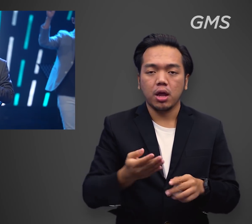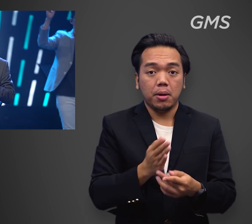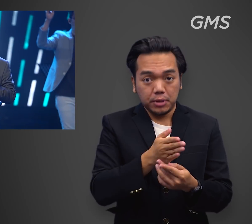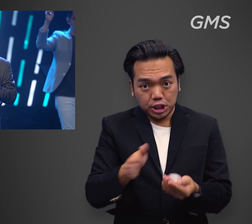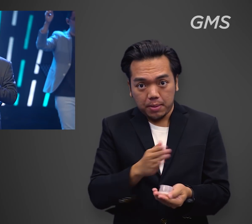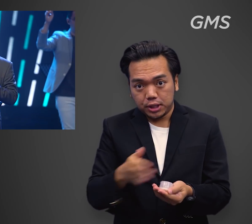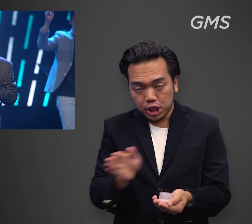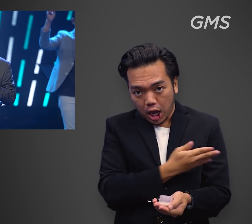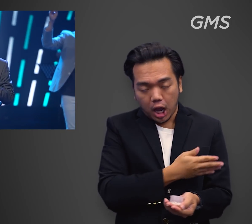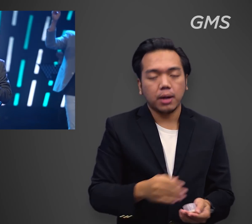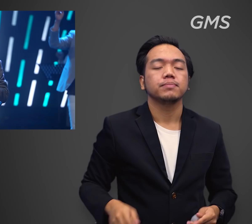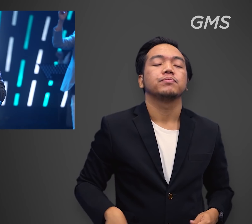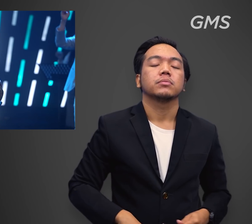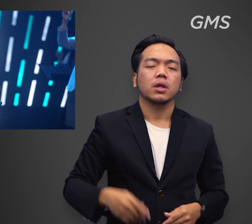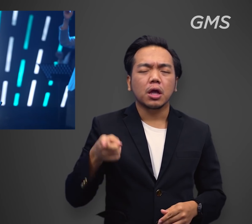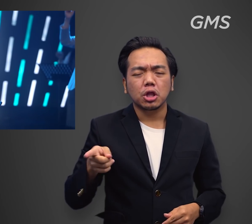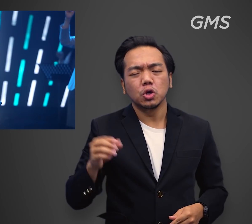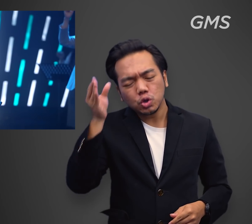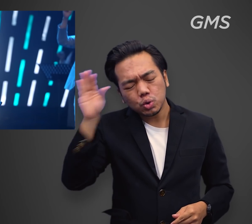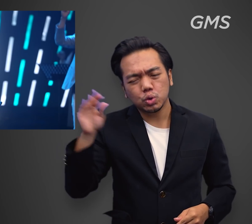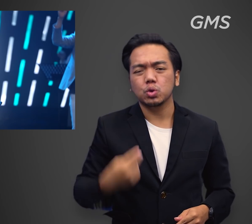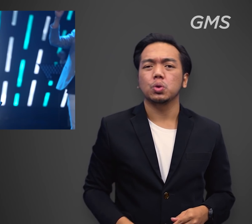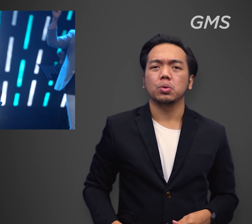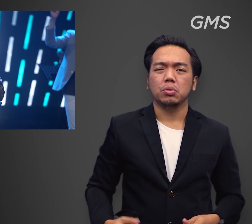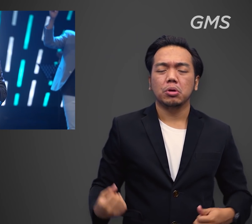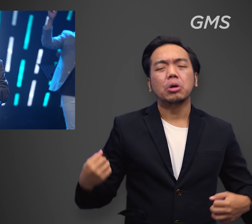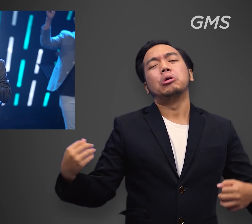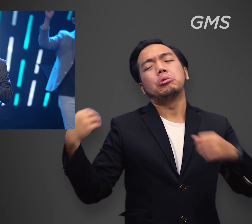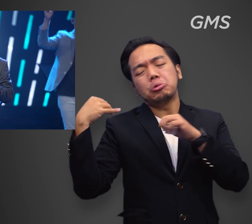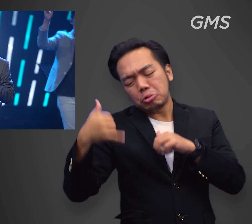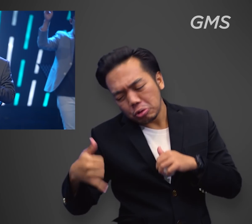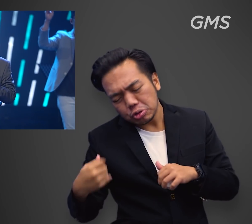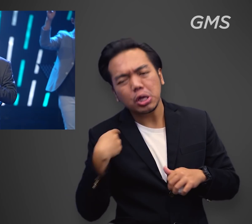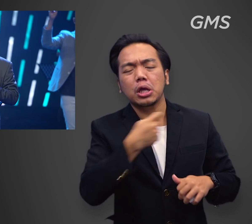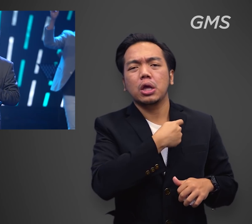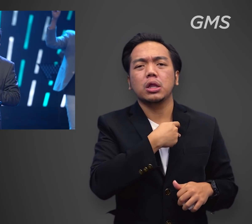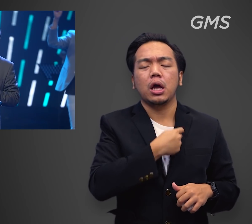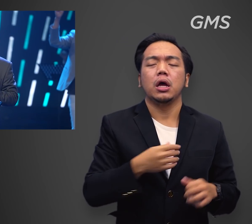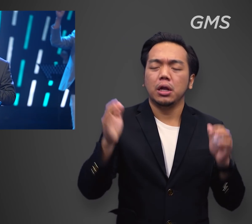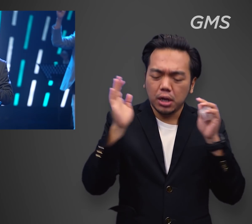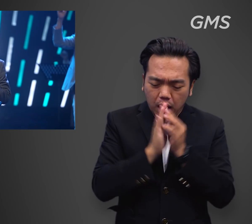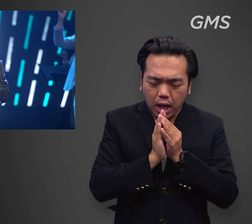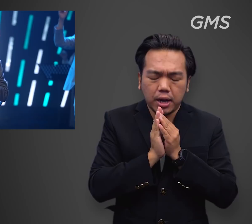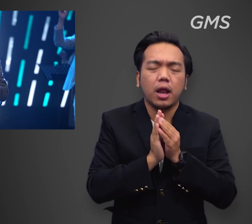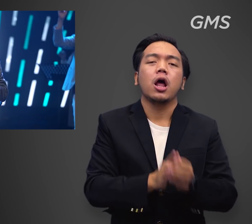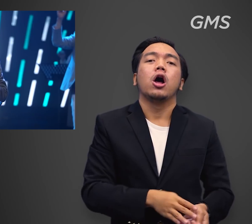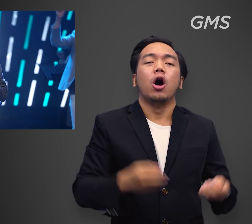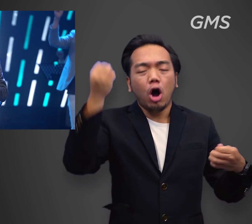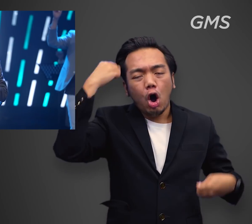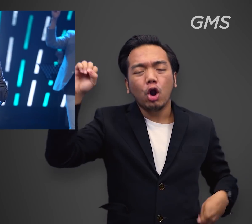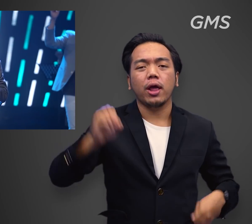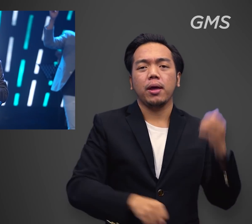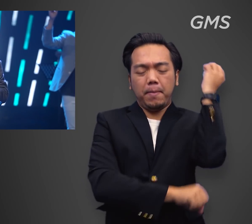Untuk menanggung semua hukuman atas dosa kita. Dan juga oleh